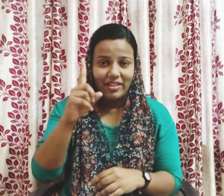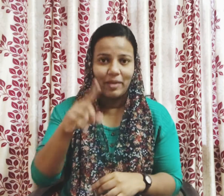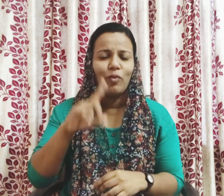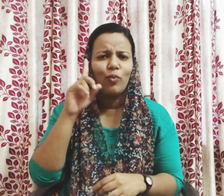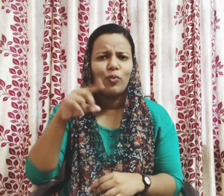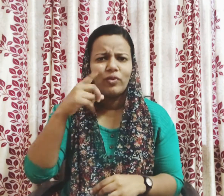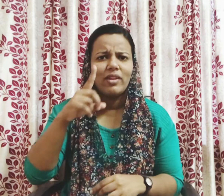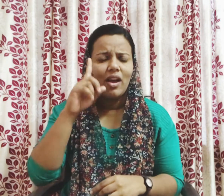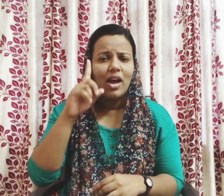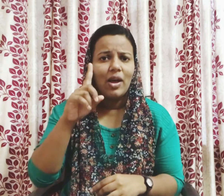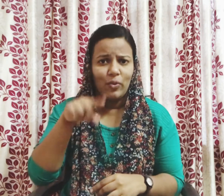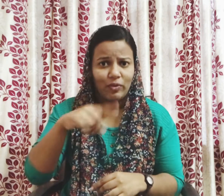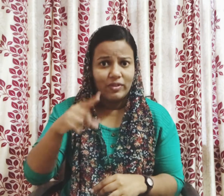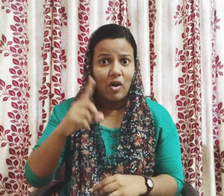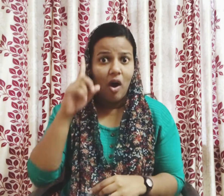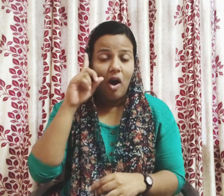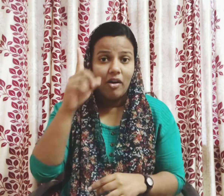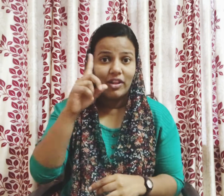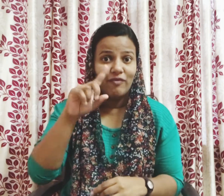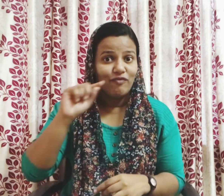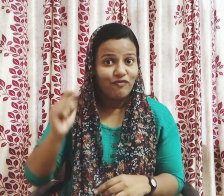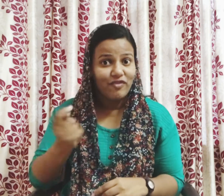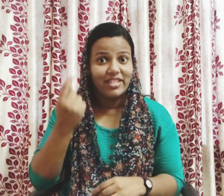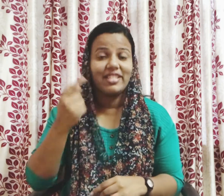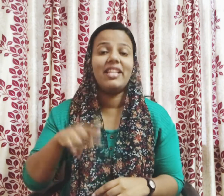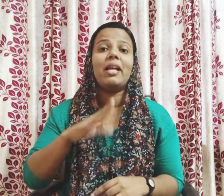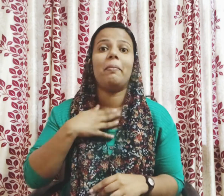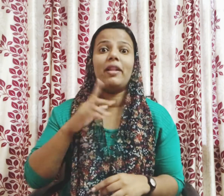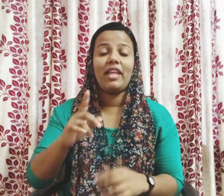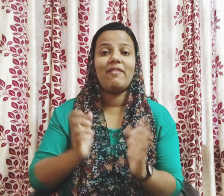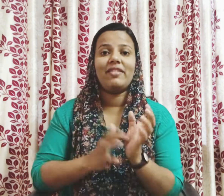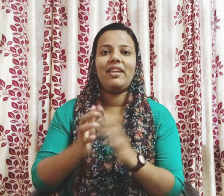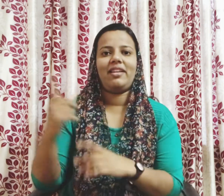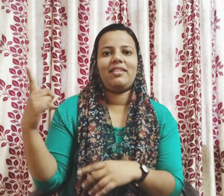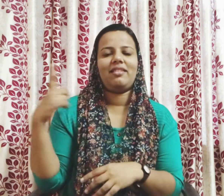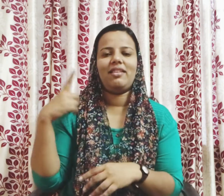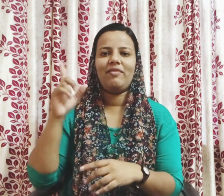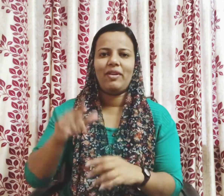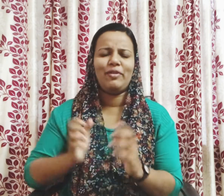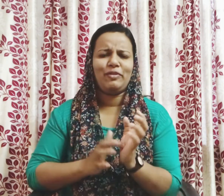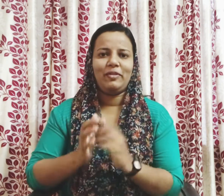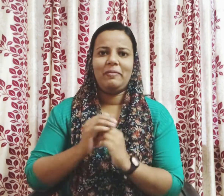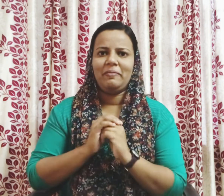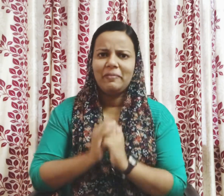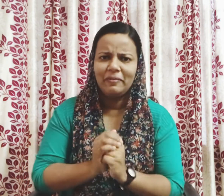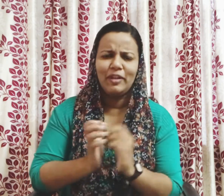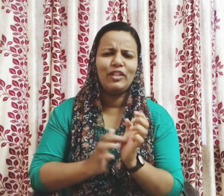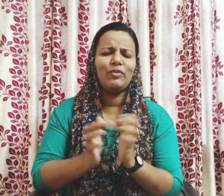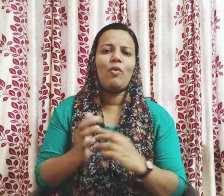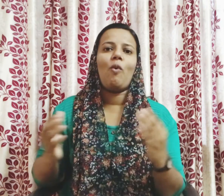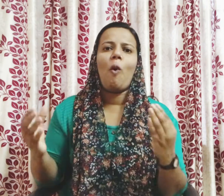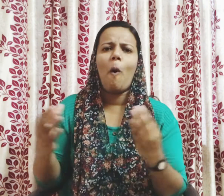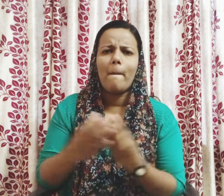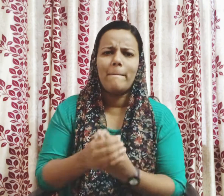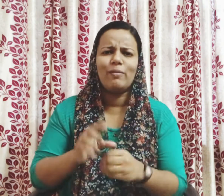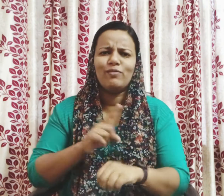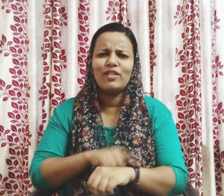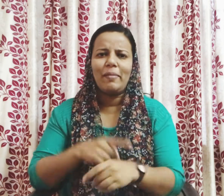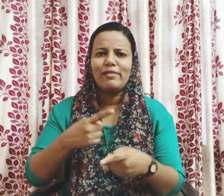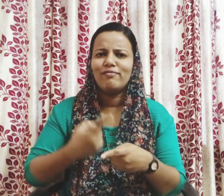ഒരു ദിവസം ആരംഭിക്കുമ്പോൾ തന്നെ ഞാൻ കർത്താവിനെ കാത്തിരിക്കും, കർത്താവിനെ ആരാധിക്കും, കർത്താവിൻ്റെ കൂടെ ഞാൻ സമയം ചിലവിടും.